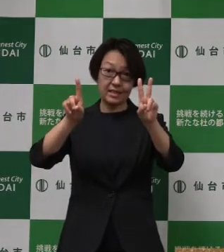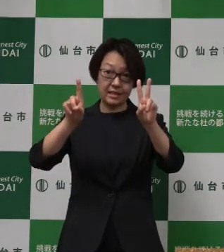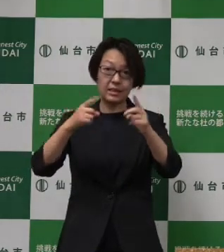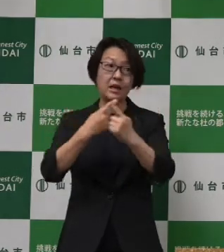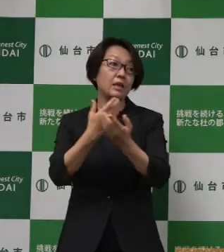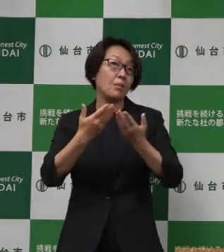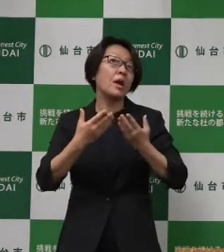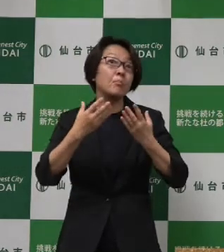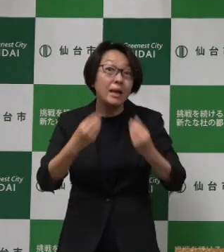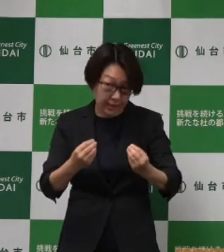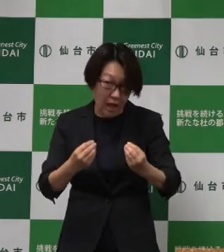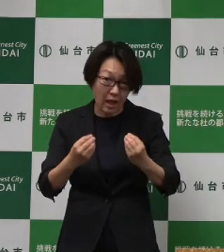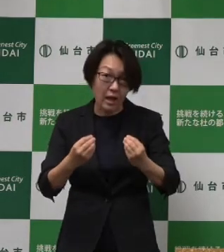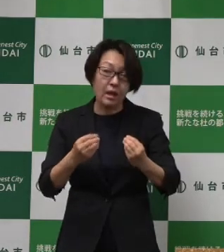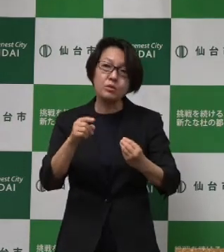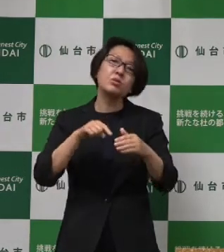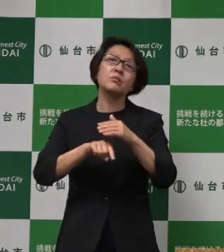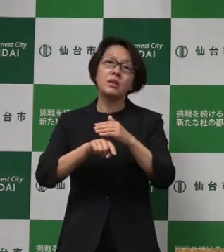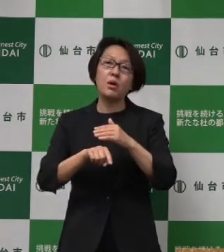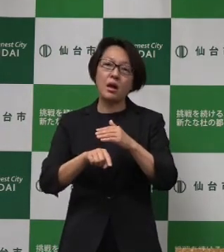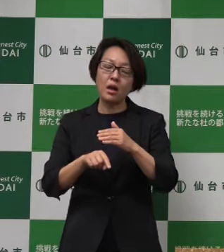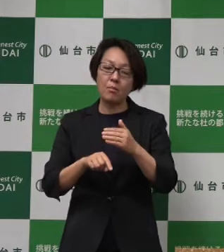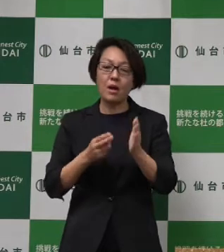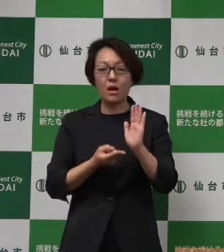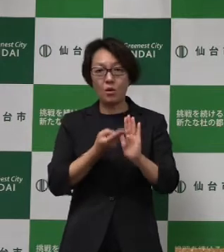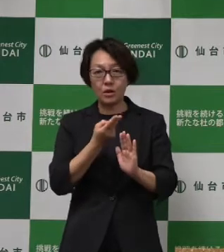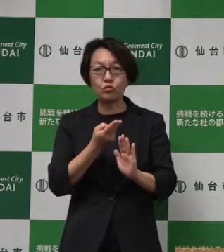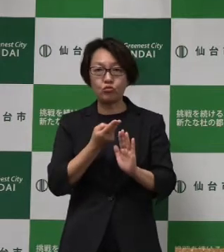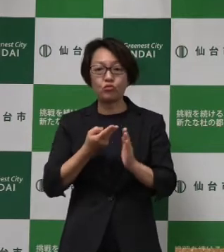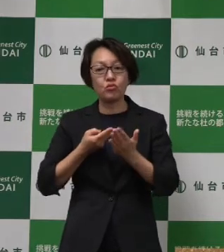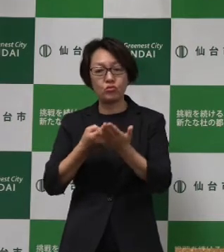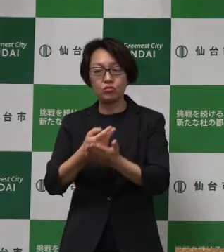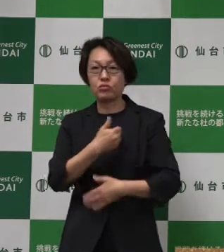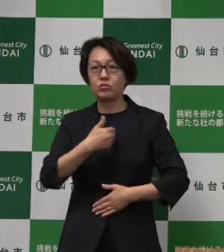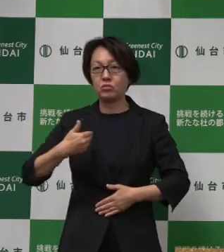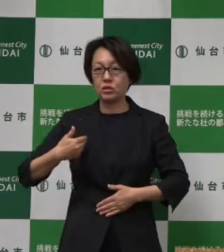ました。そういう意味ではですね、随分と療養施設に入れるようにな